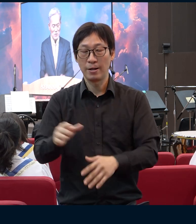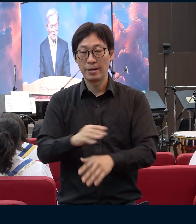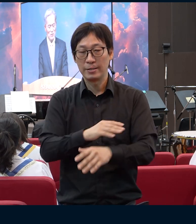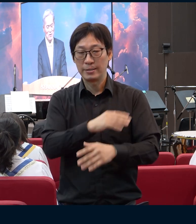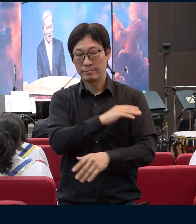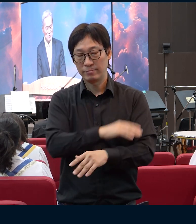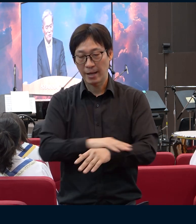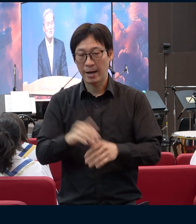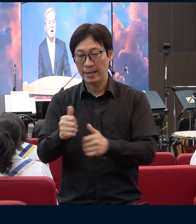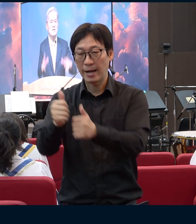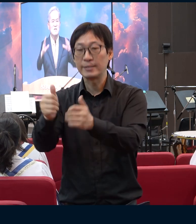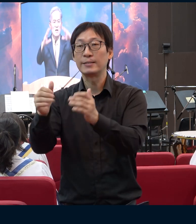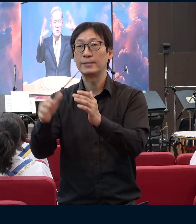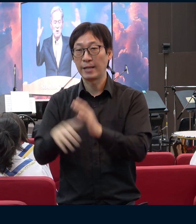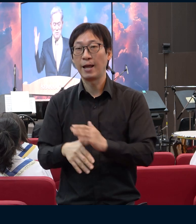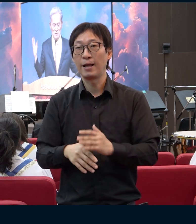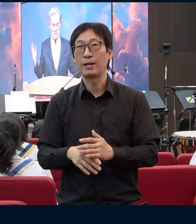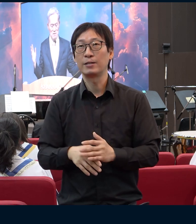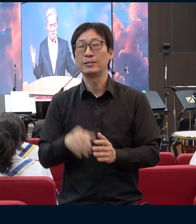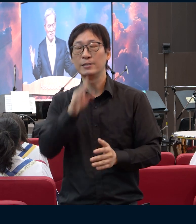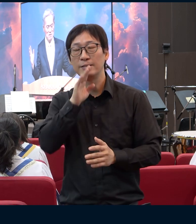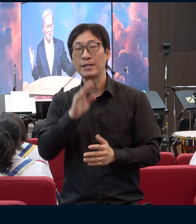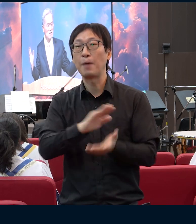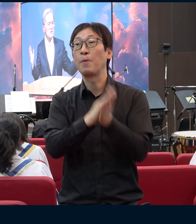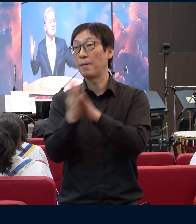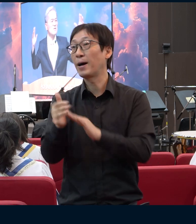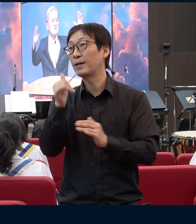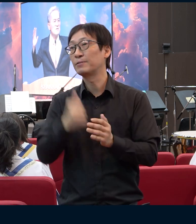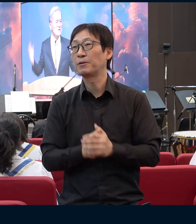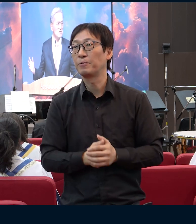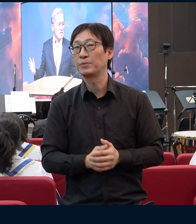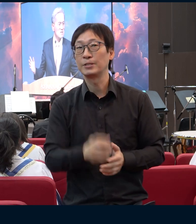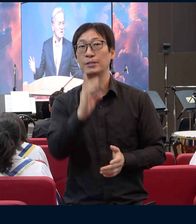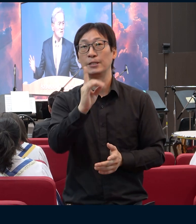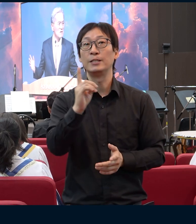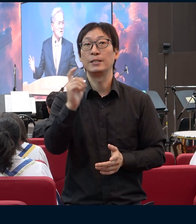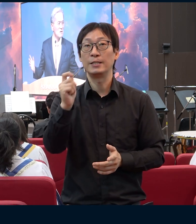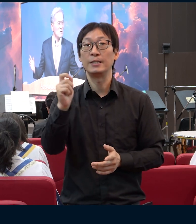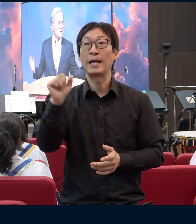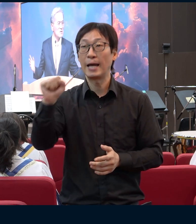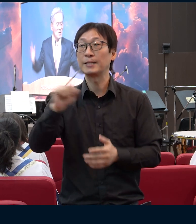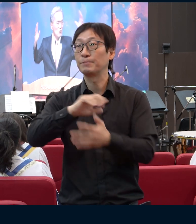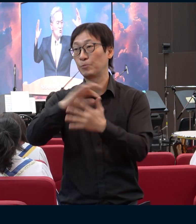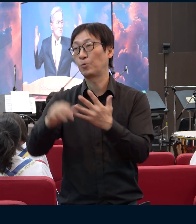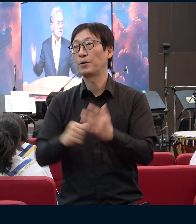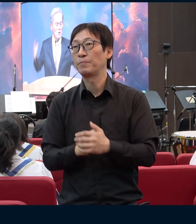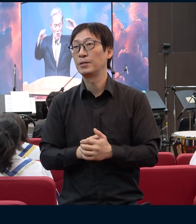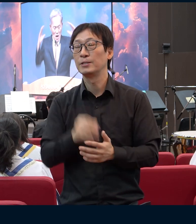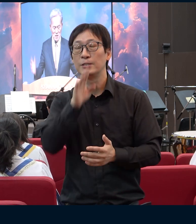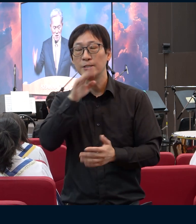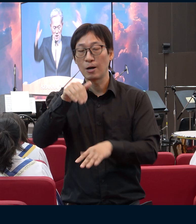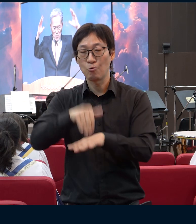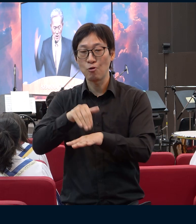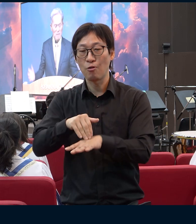훈련을 받으면요, 아니요, 확실하게 변합니다. 예, DTS는 그게 DTS예요. 제대로 훈련